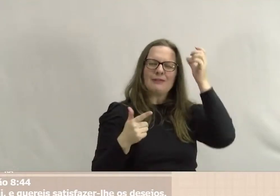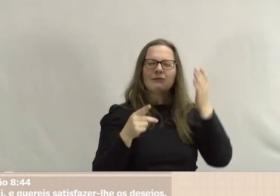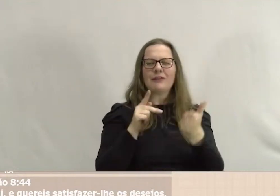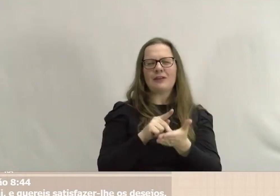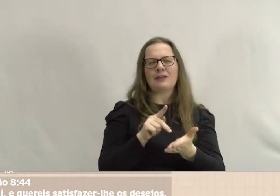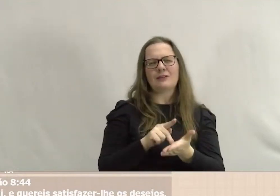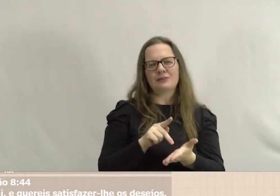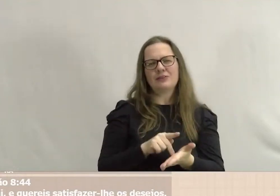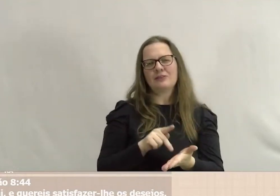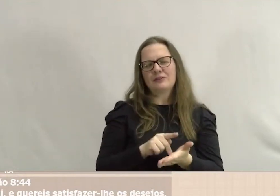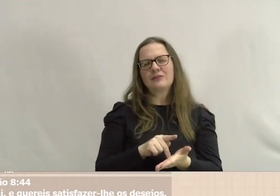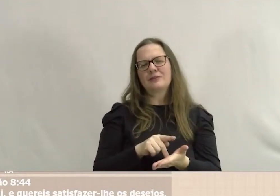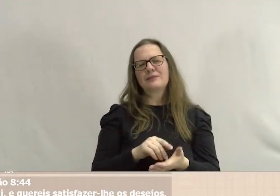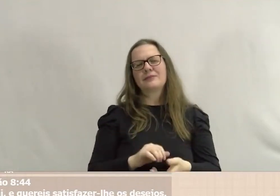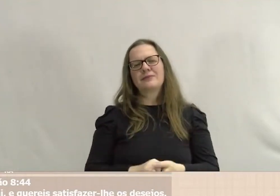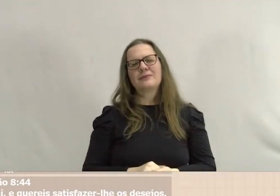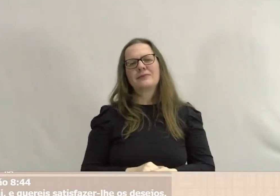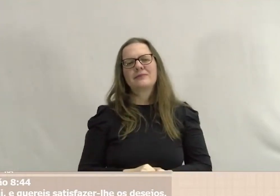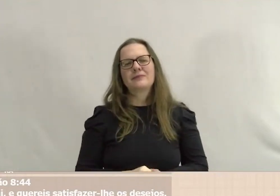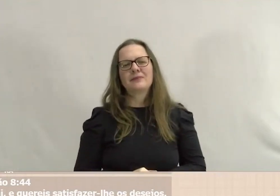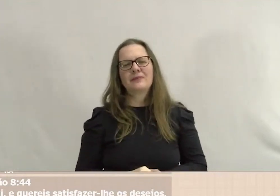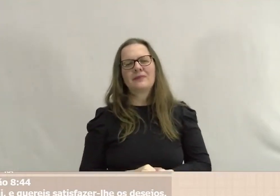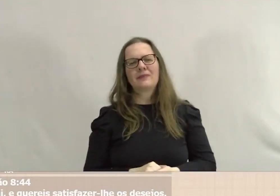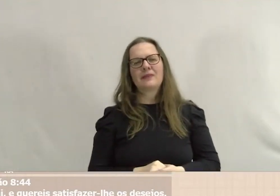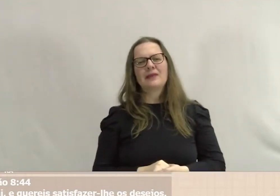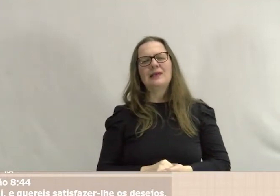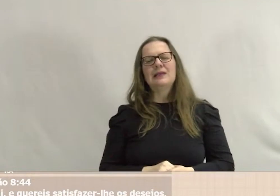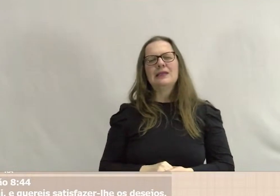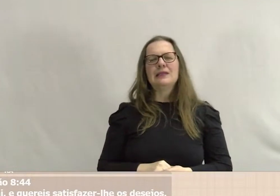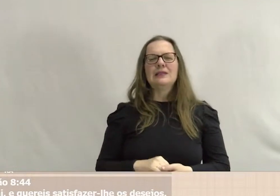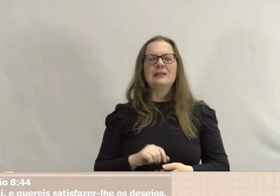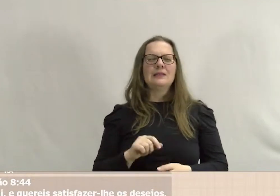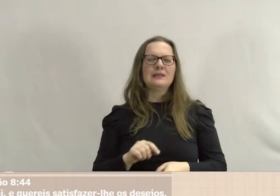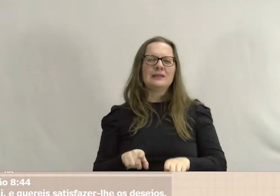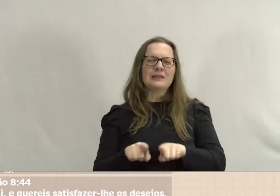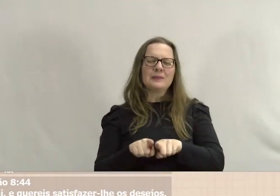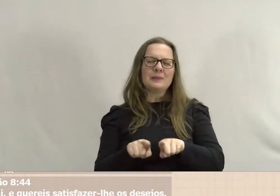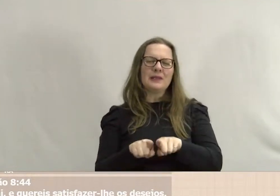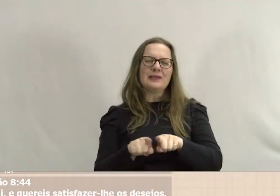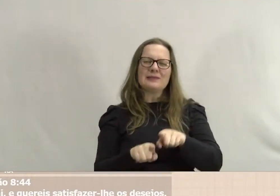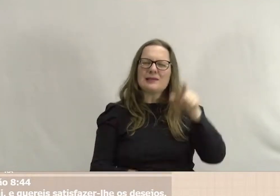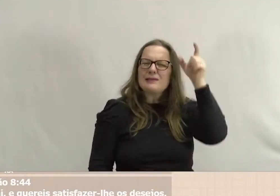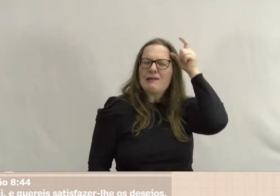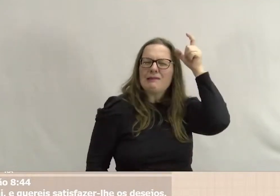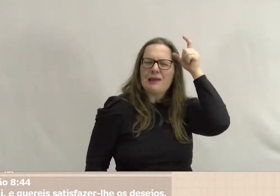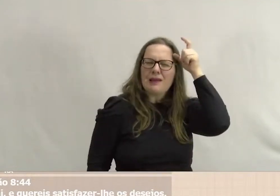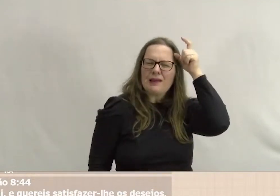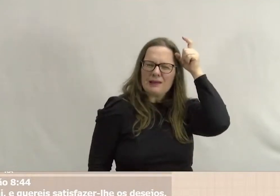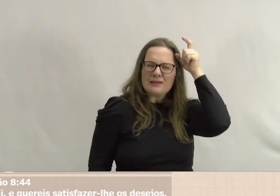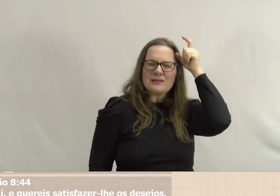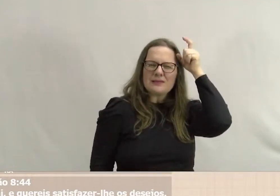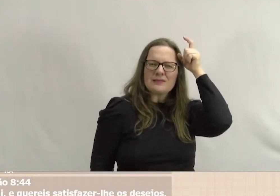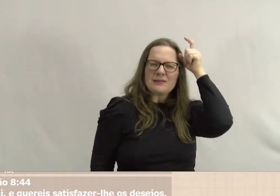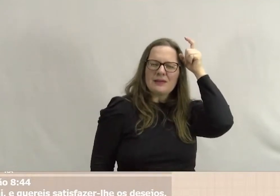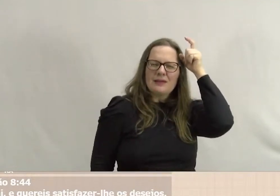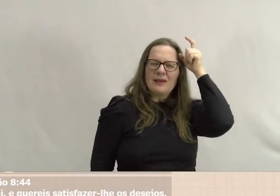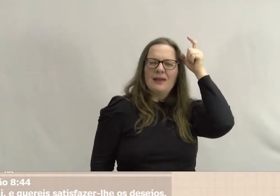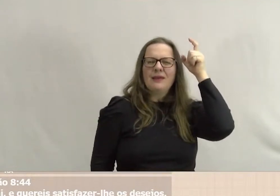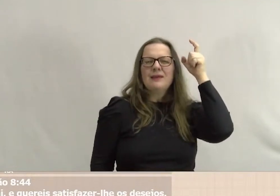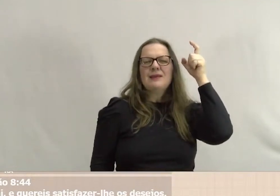homicida desde o princípio. Por quê? Porque ele, depois que conseguiu desconectar o homem da verdade de